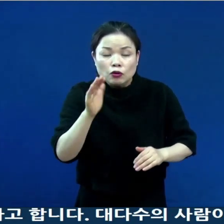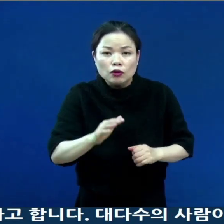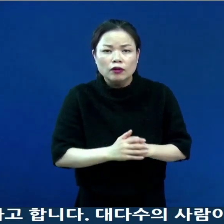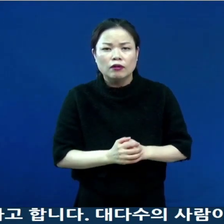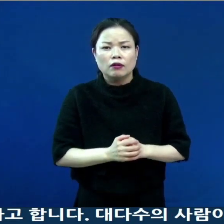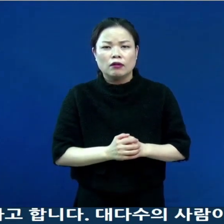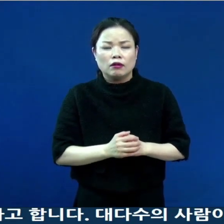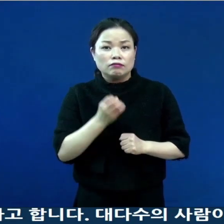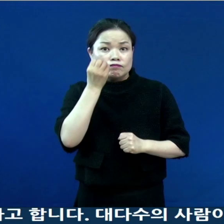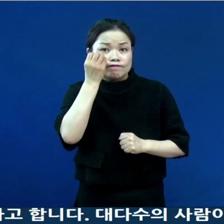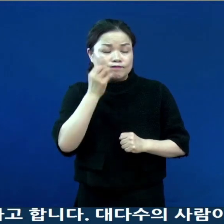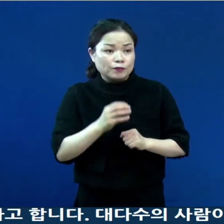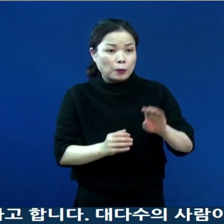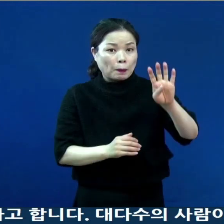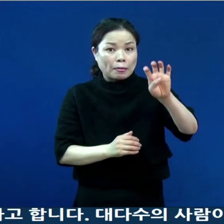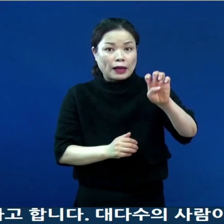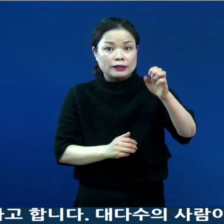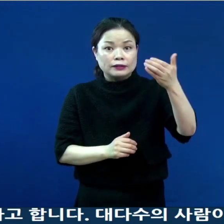겁니다. 49절에